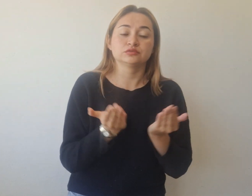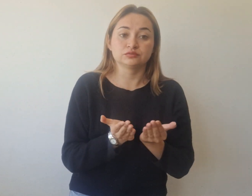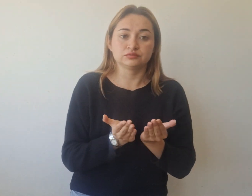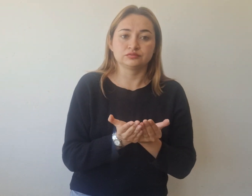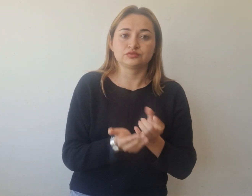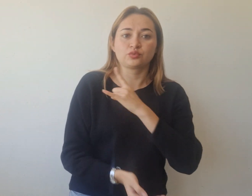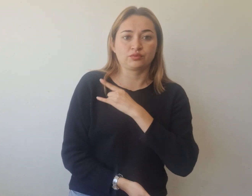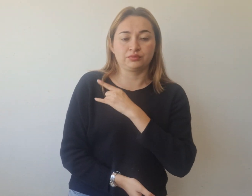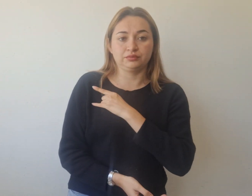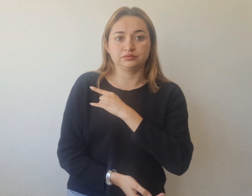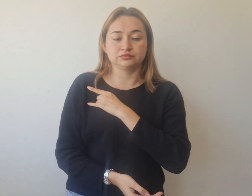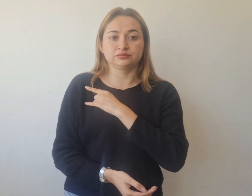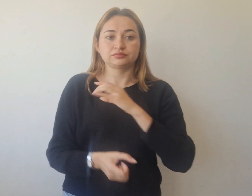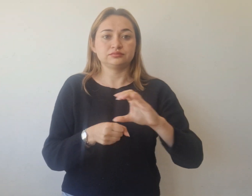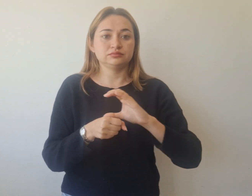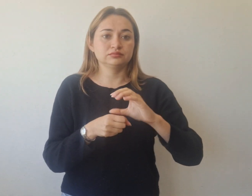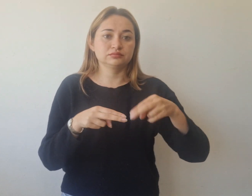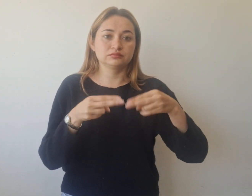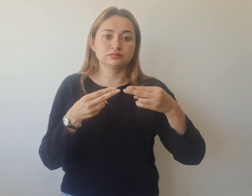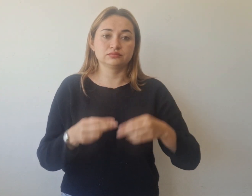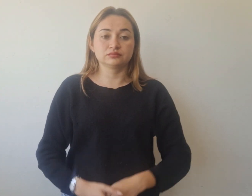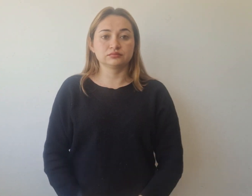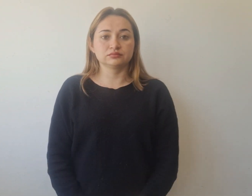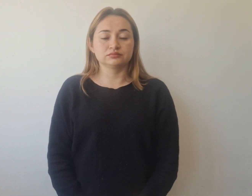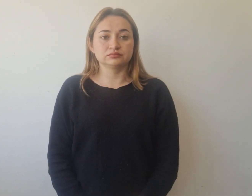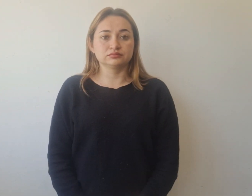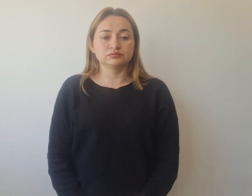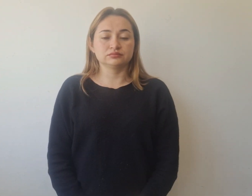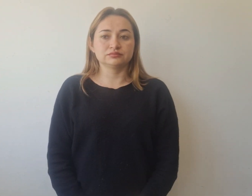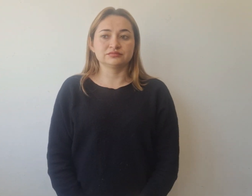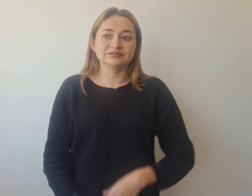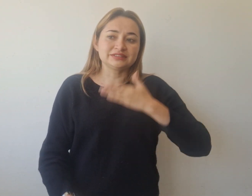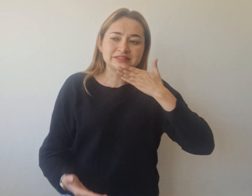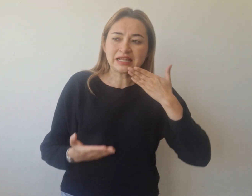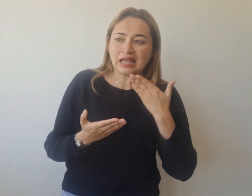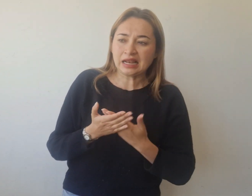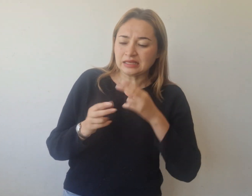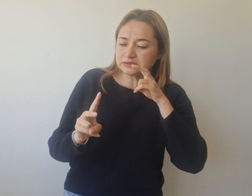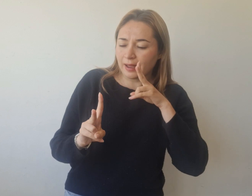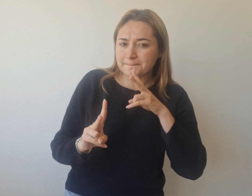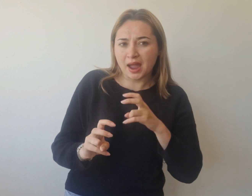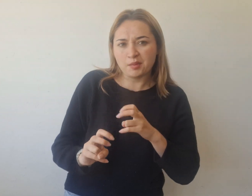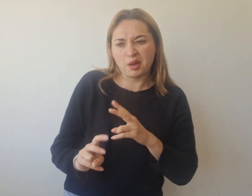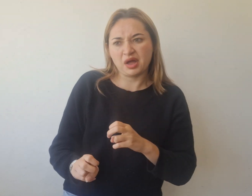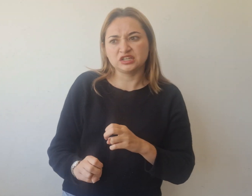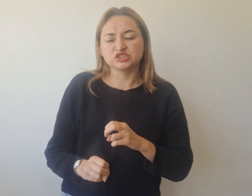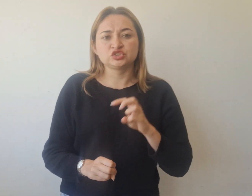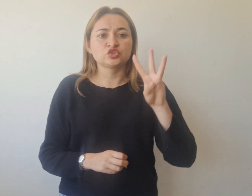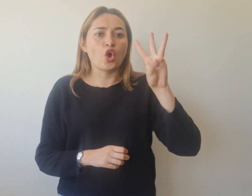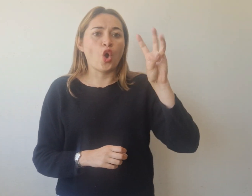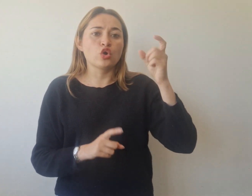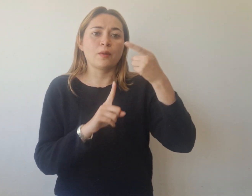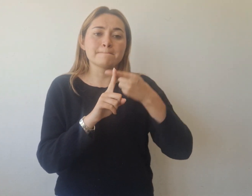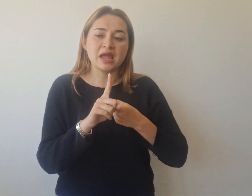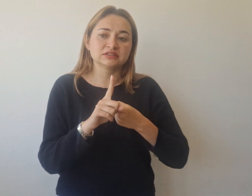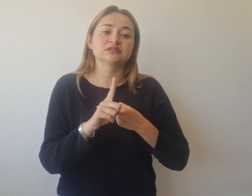universidades de la ciudad gracias a la investigación de más de 8 meses de labores de campo